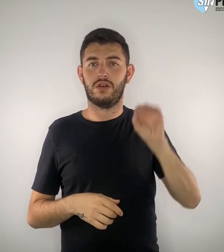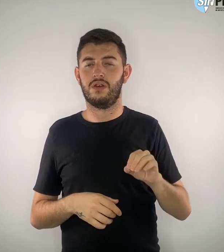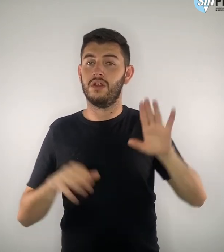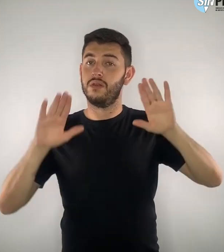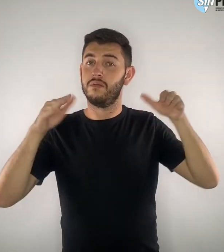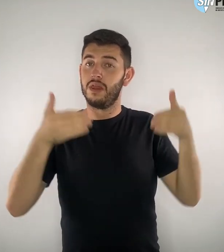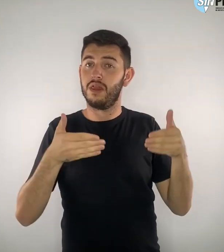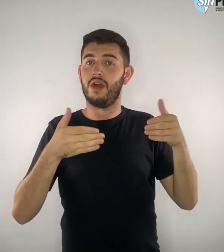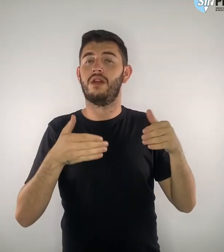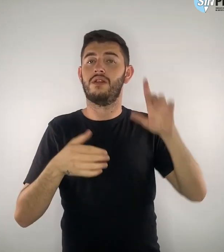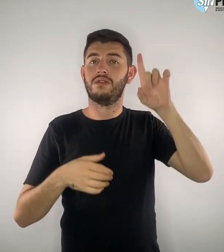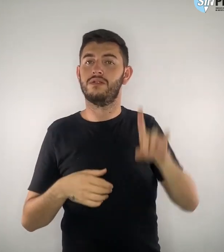servidores públicos.